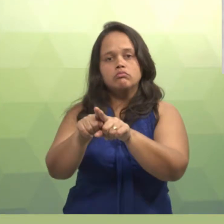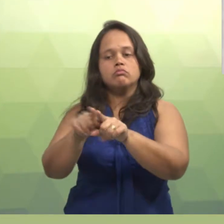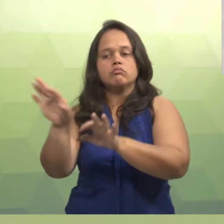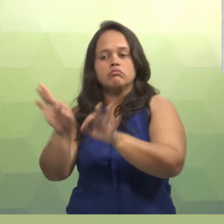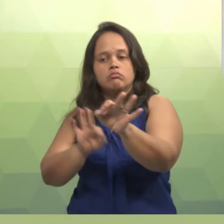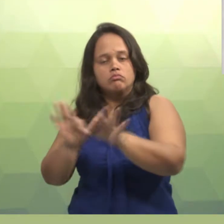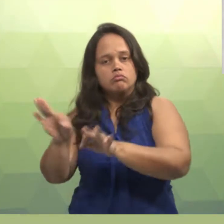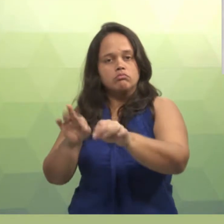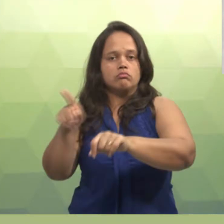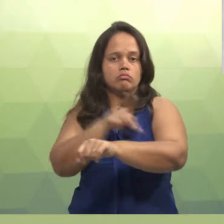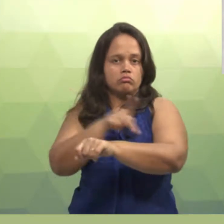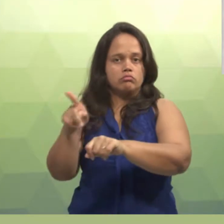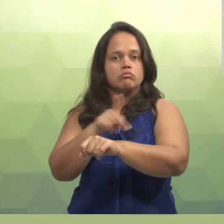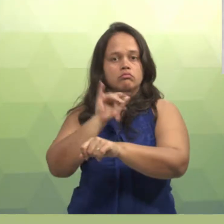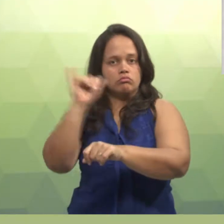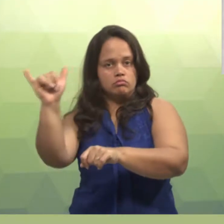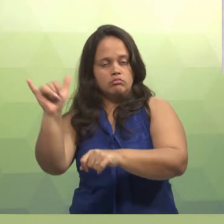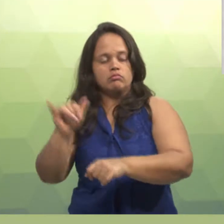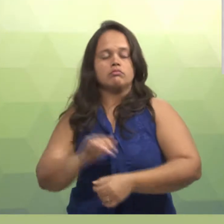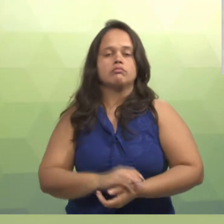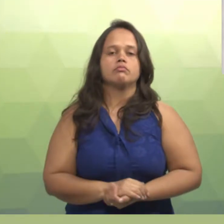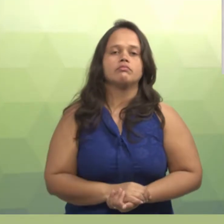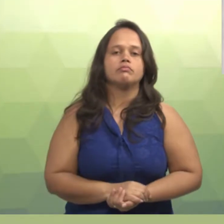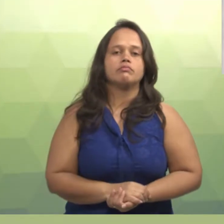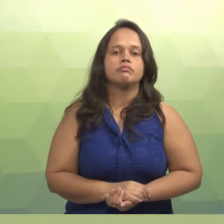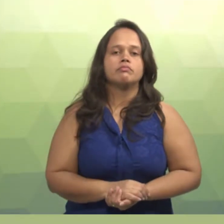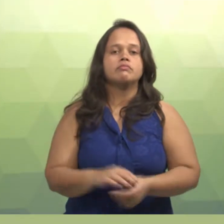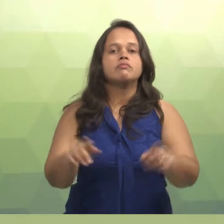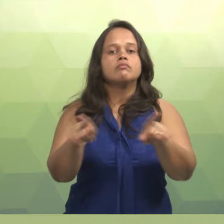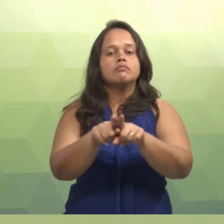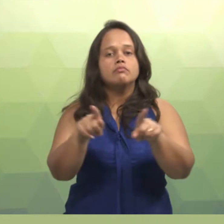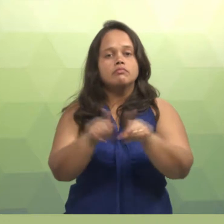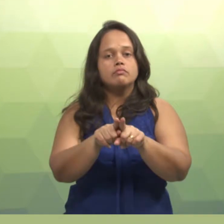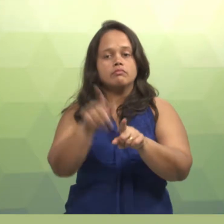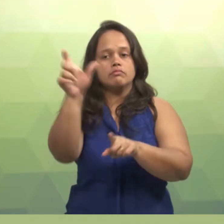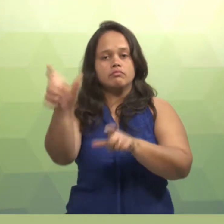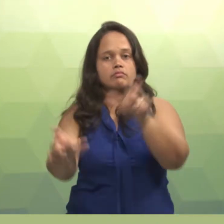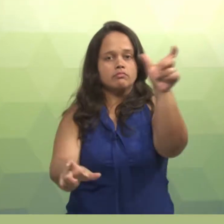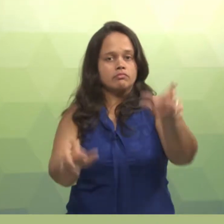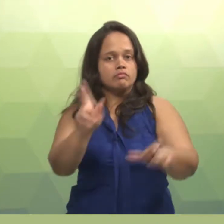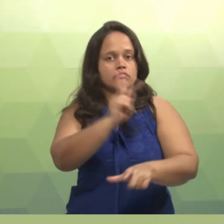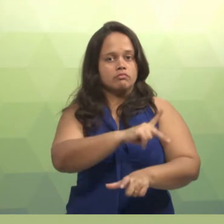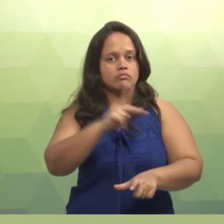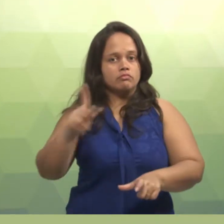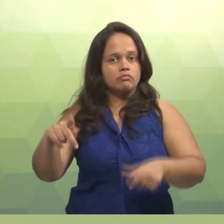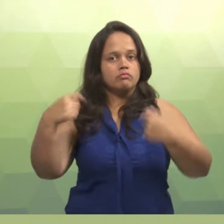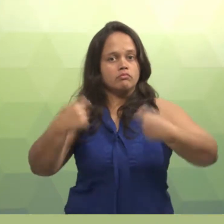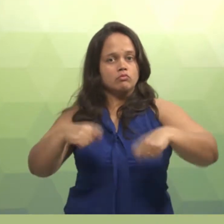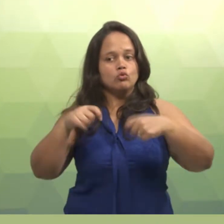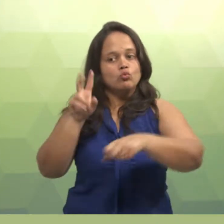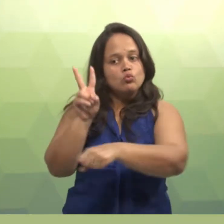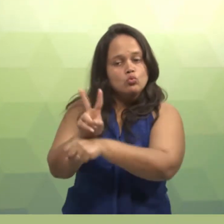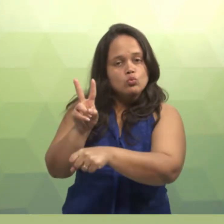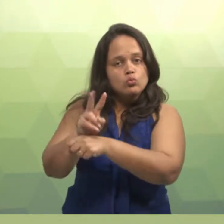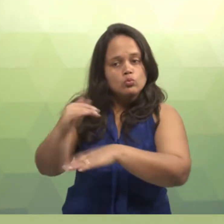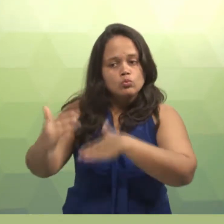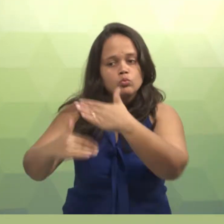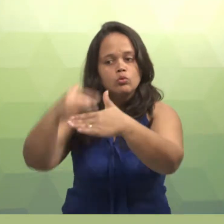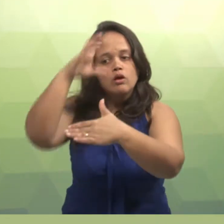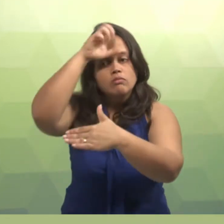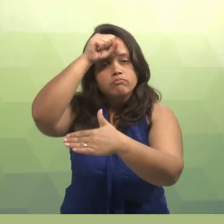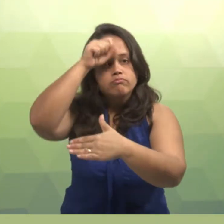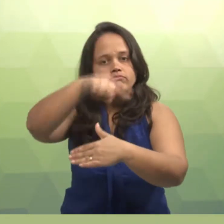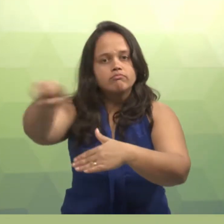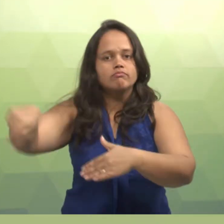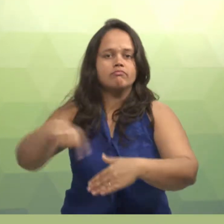proposta pedagógica. Por outro lado, é papel do professor zelar pela aprendizagem do aluno.